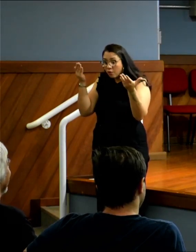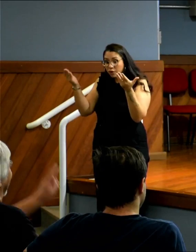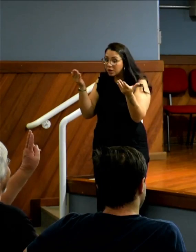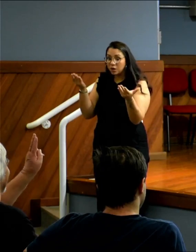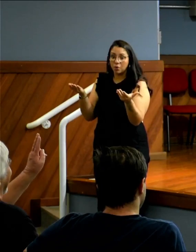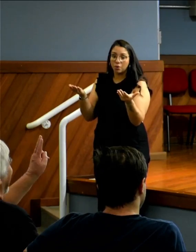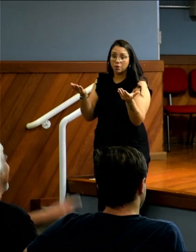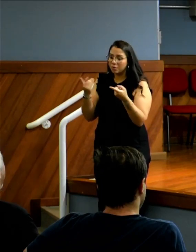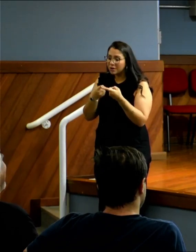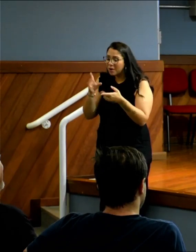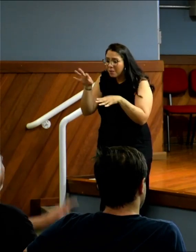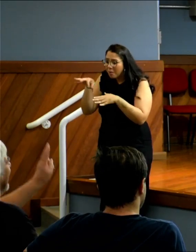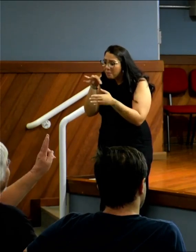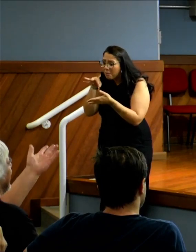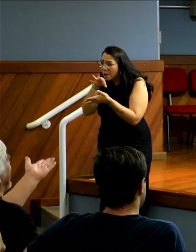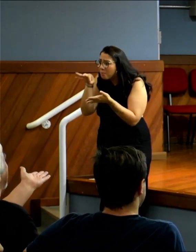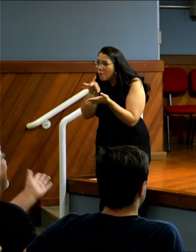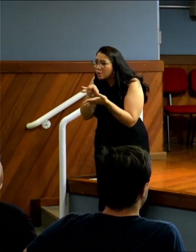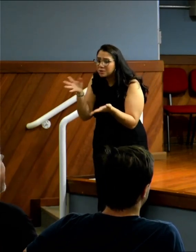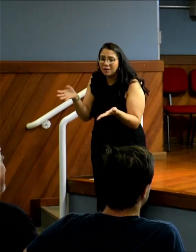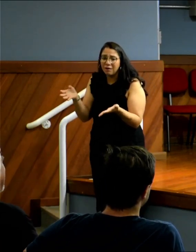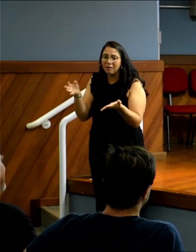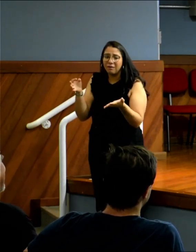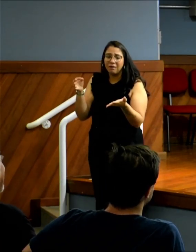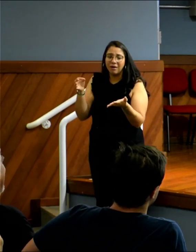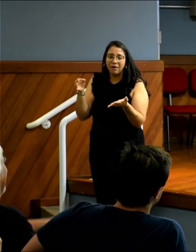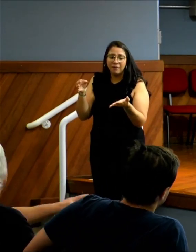digitalizado porque botou a mosca, tudo bem, né?